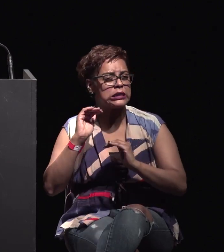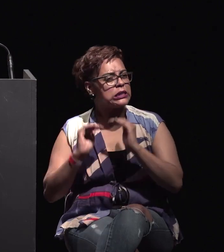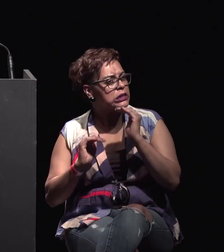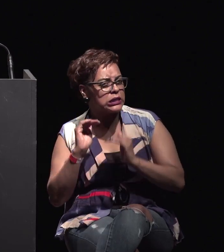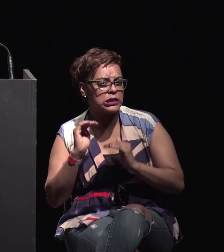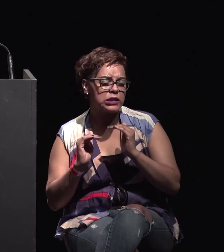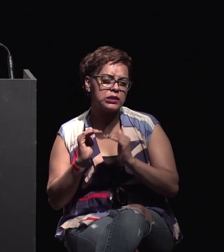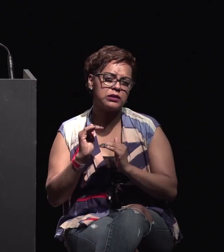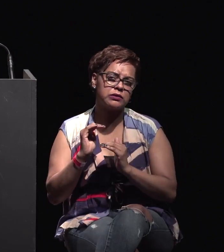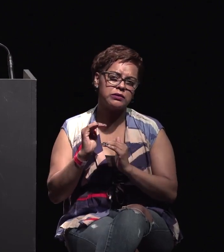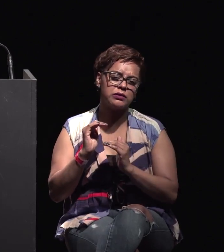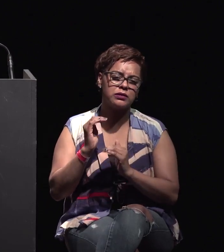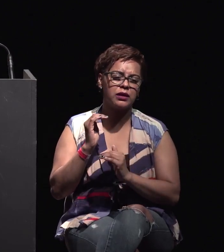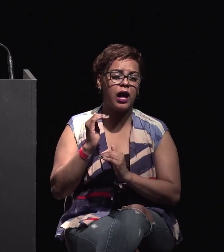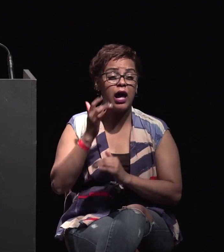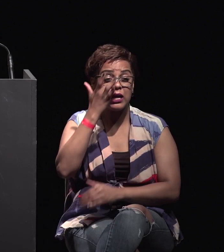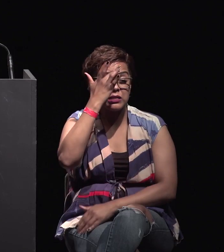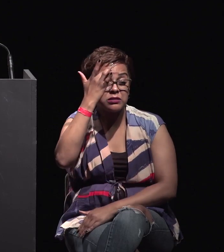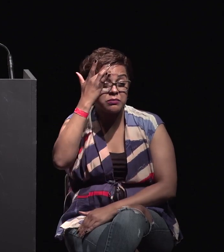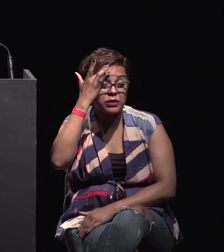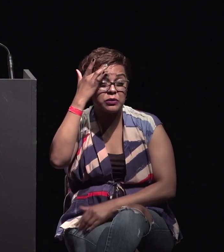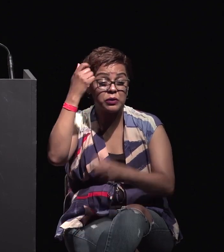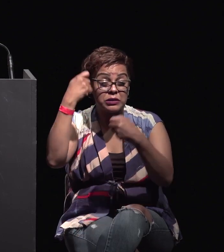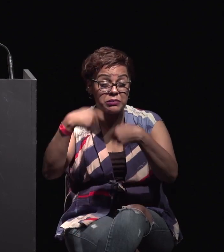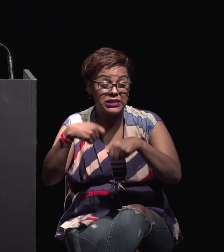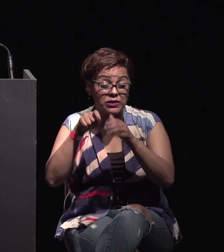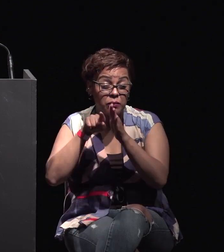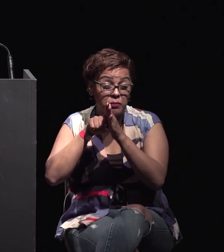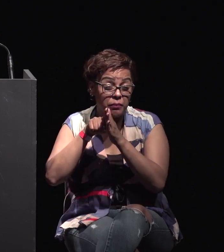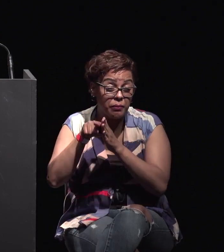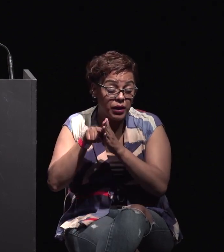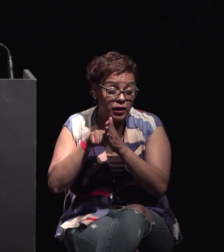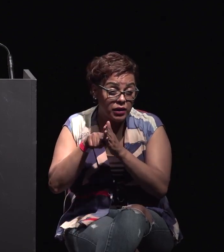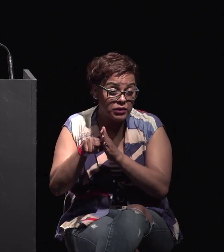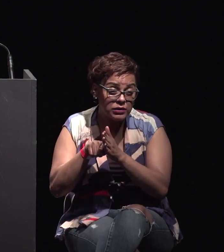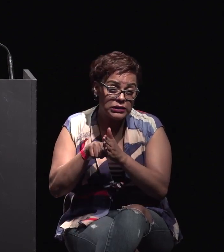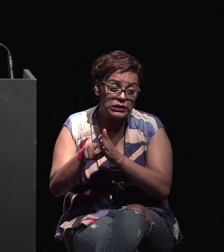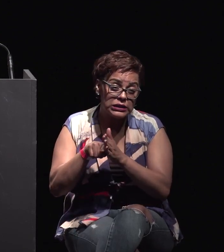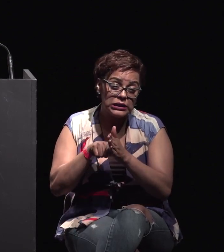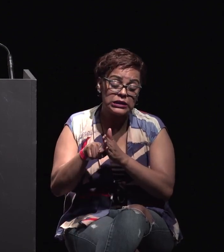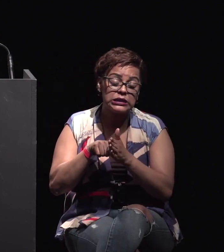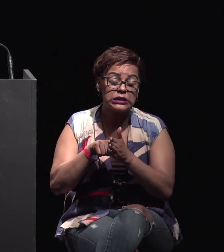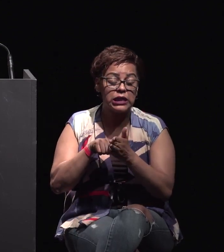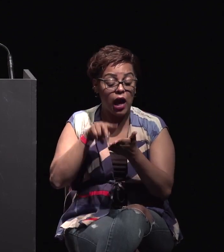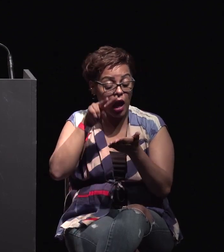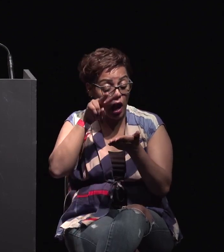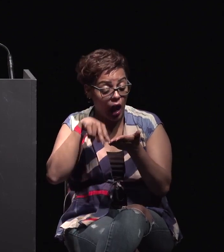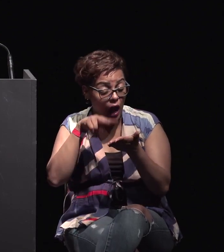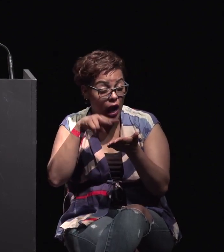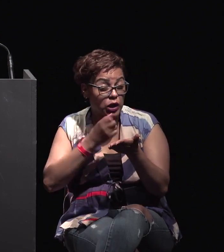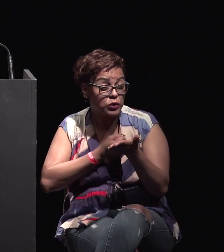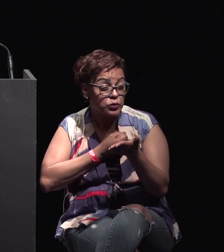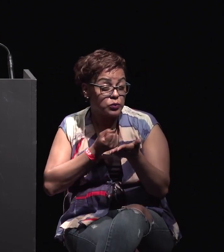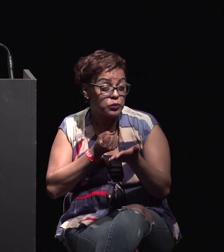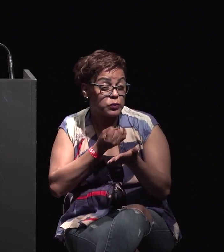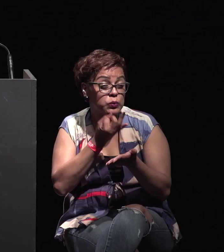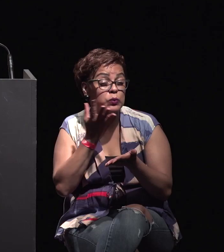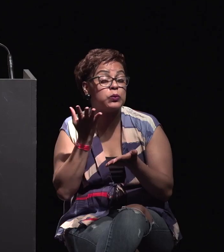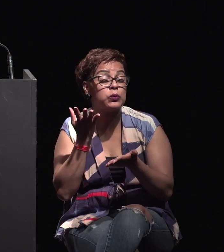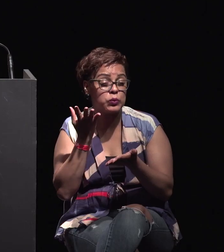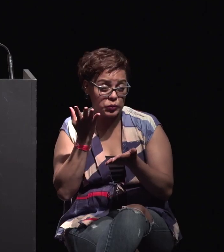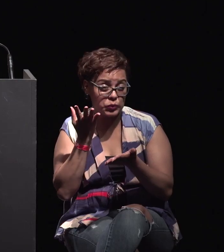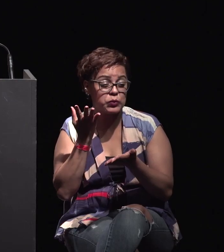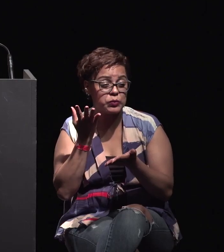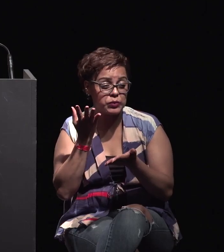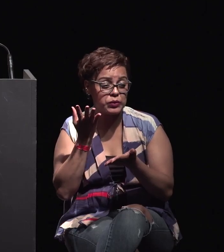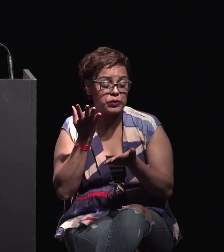talvez, acho que as pessoas precisam pesquisar isso, precisam conferir números, né?